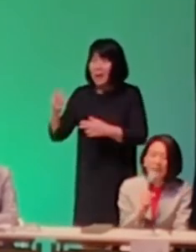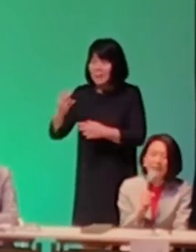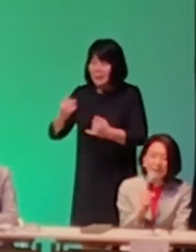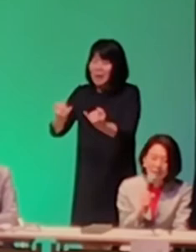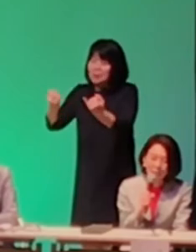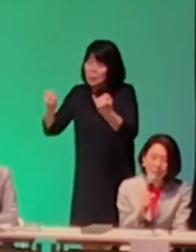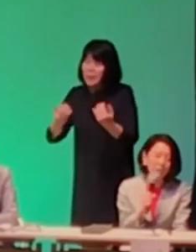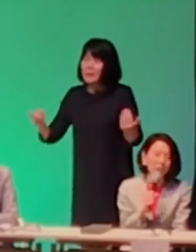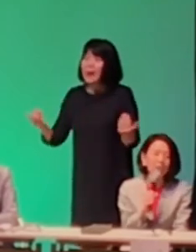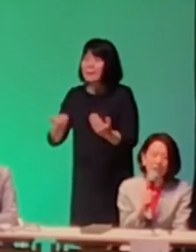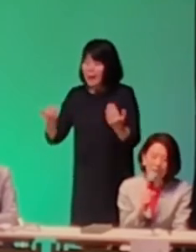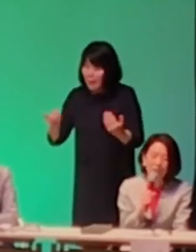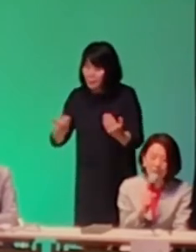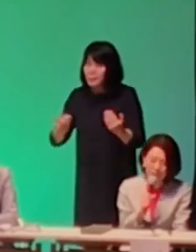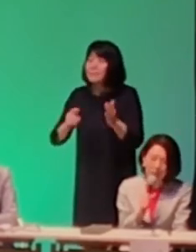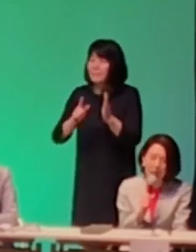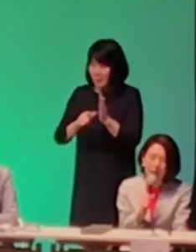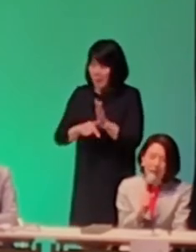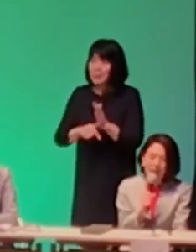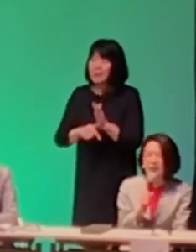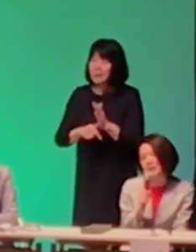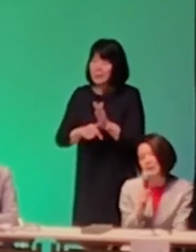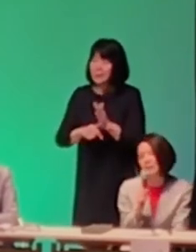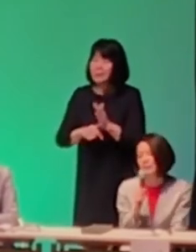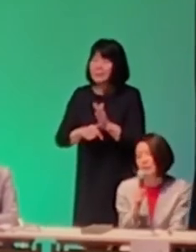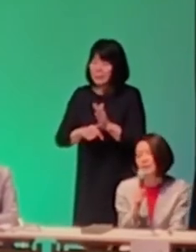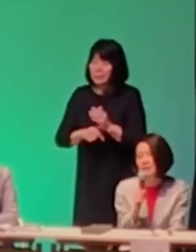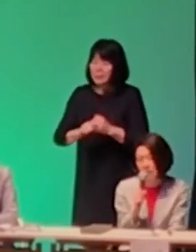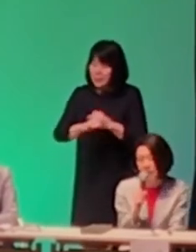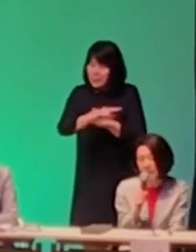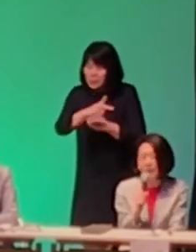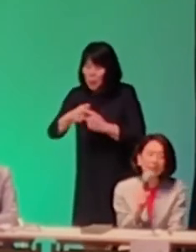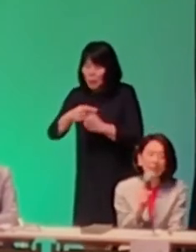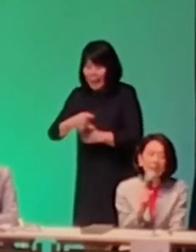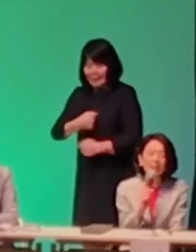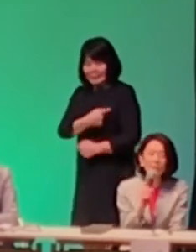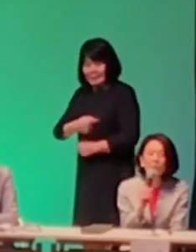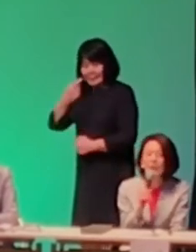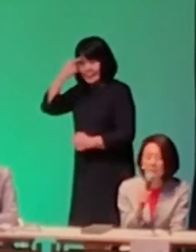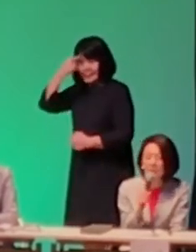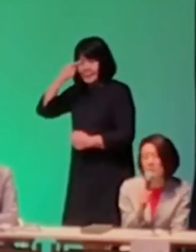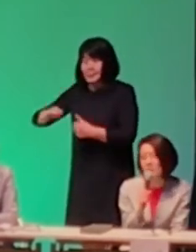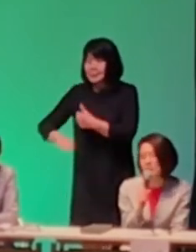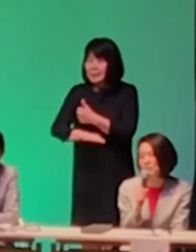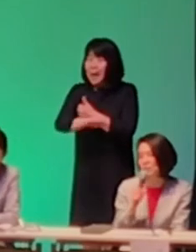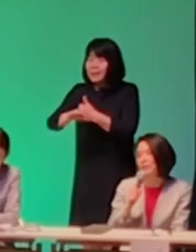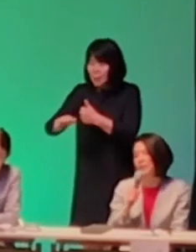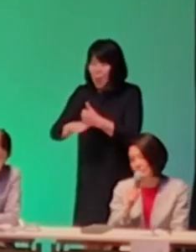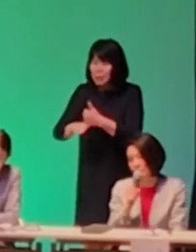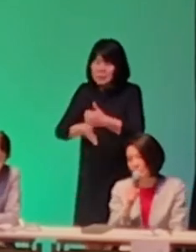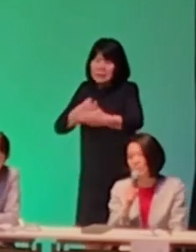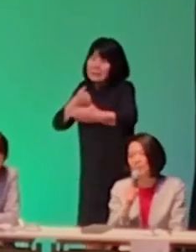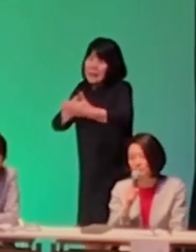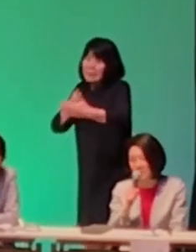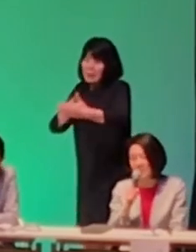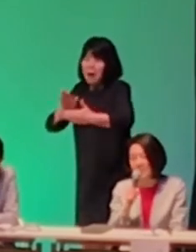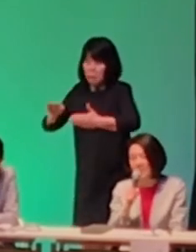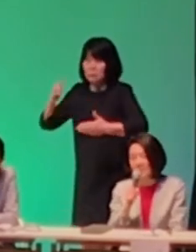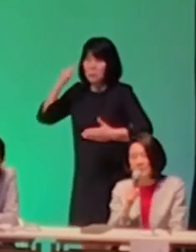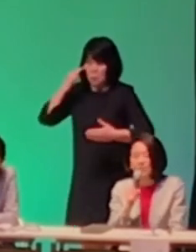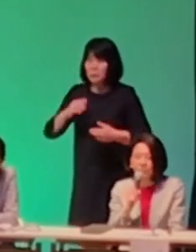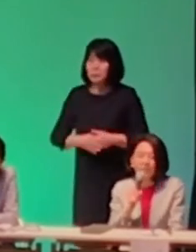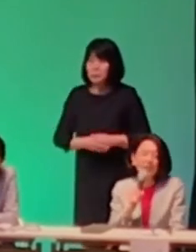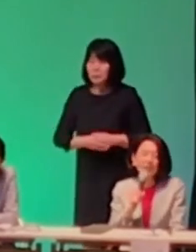は女性が働くという時においてやはりいろいろな意識であったり環境の壁が存在するのではないかと思っています